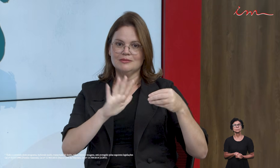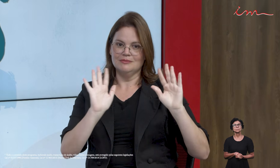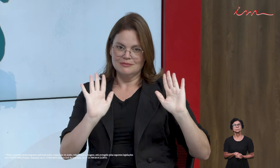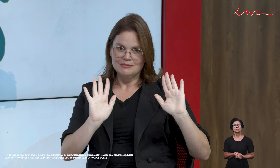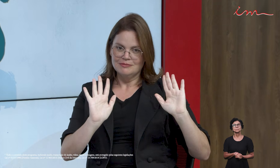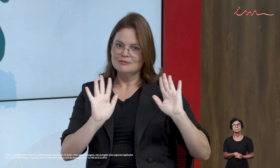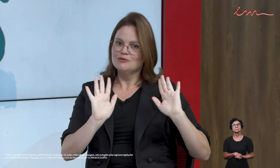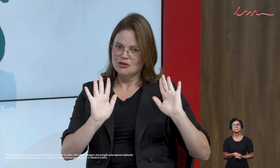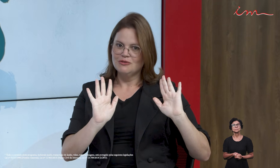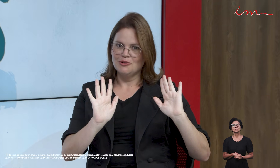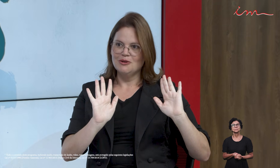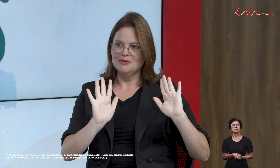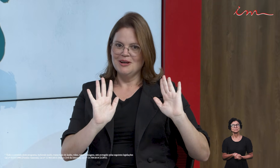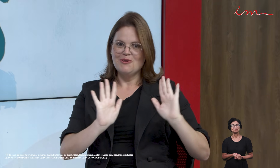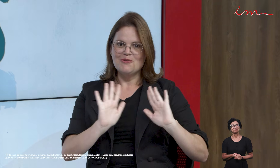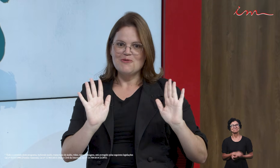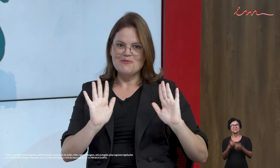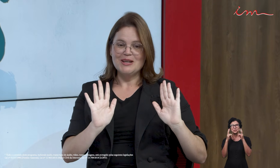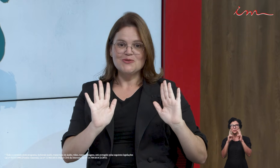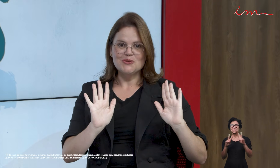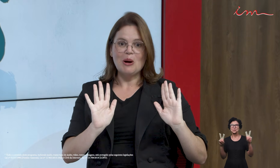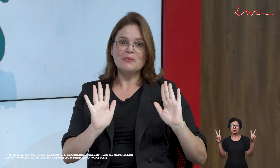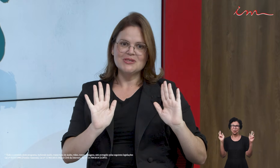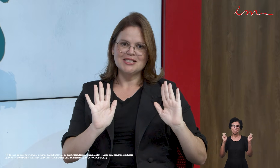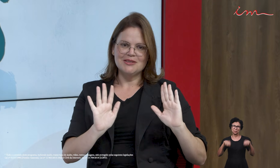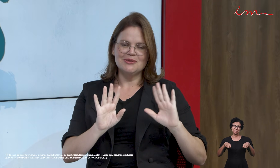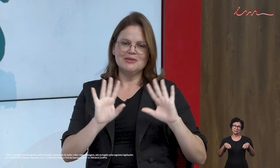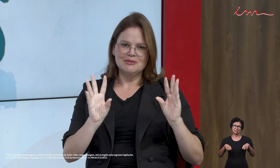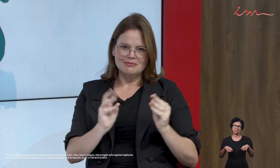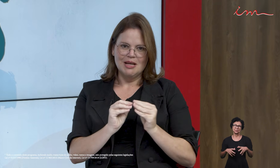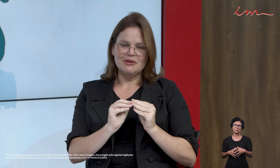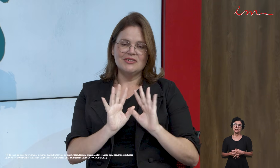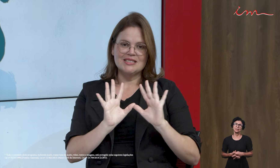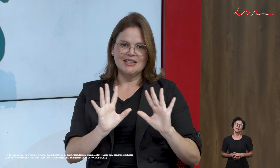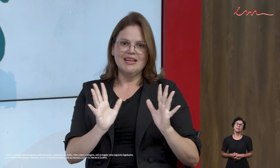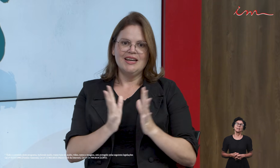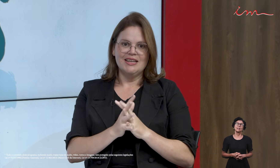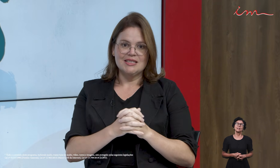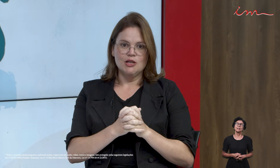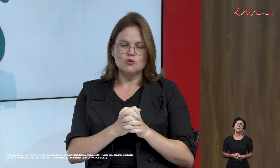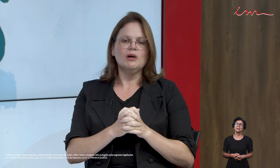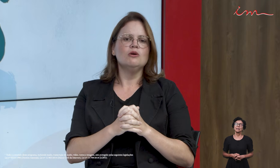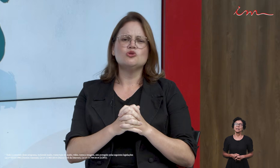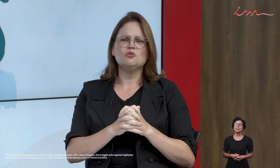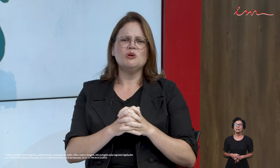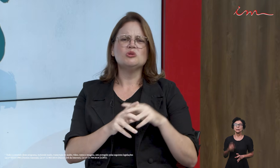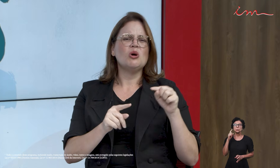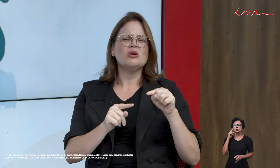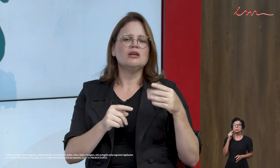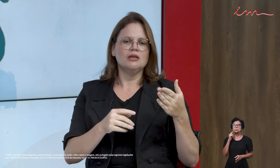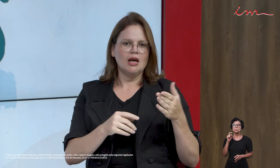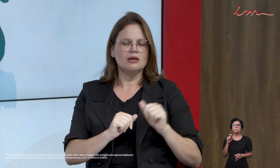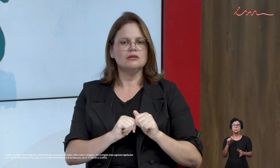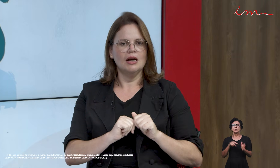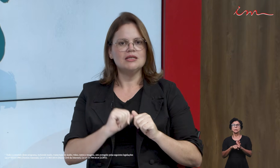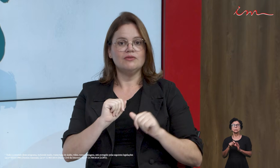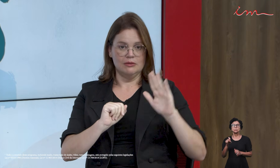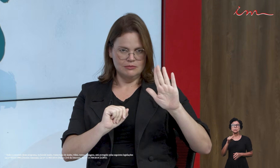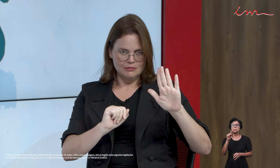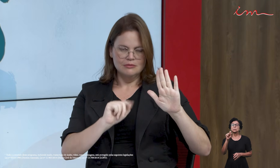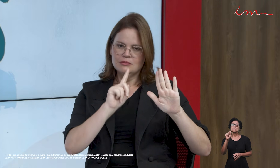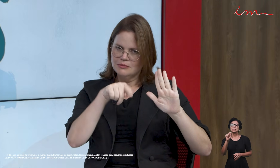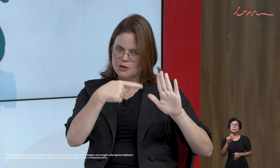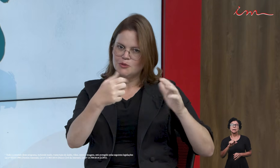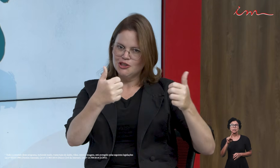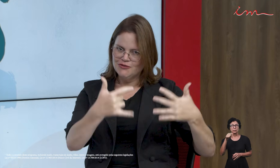tá? Acho que ficou o mais visual possível. Dá para fazer esse resumo. Ah, o surdo perguntar o que é. Aí você